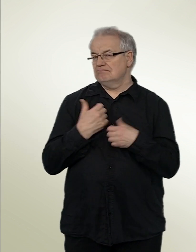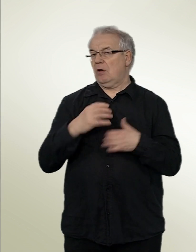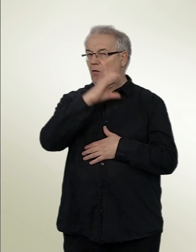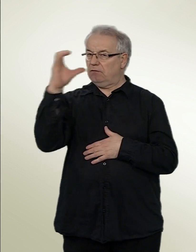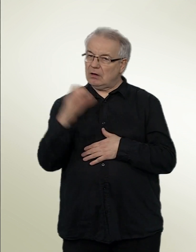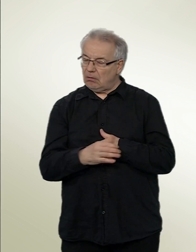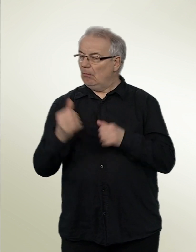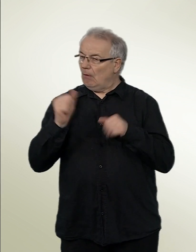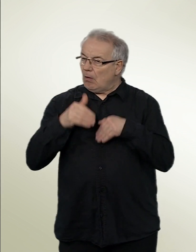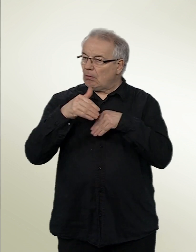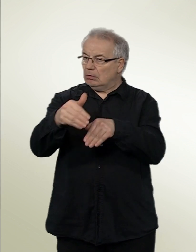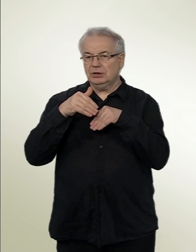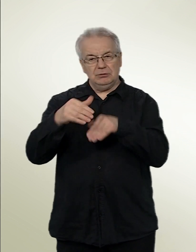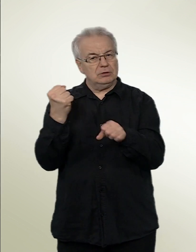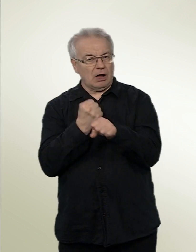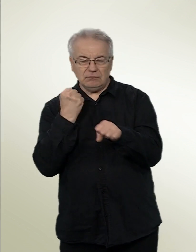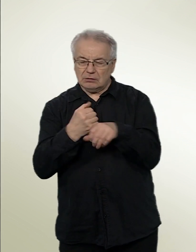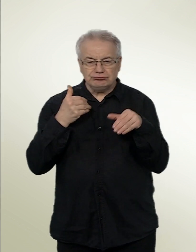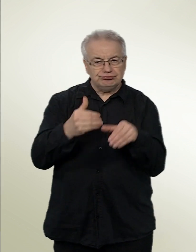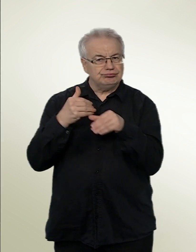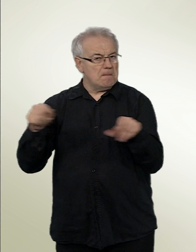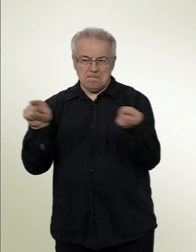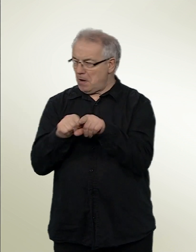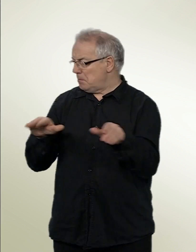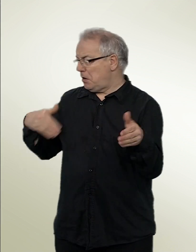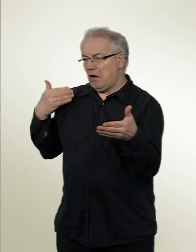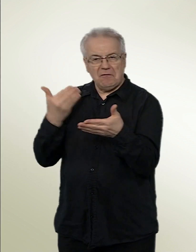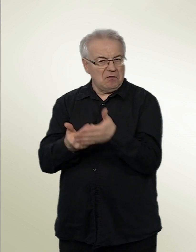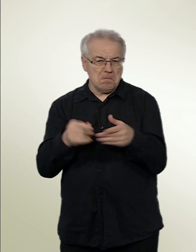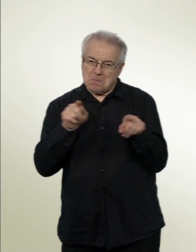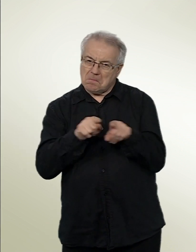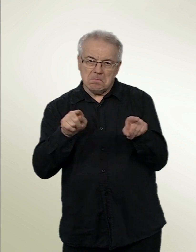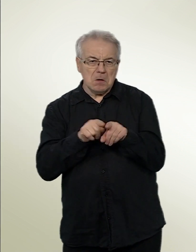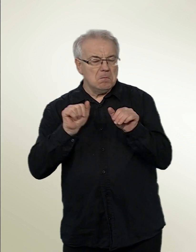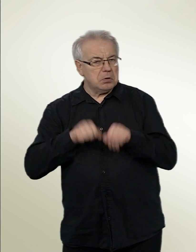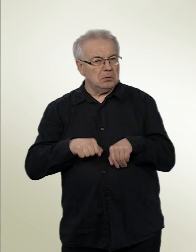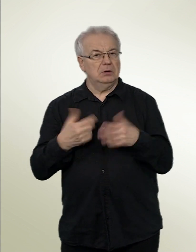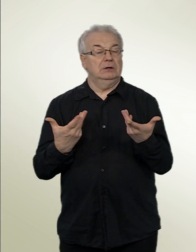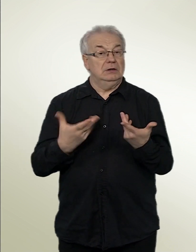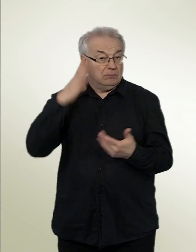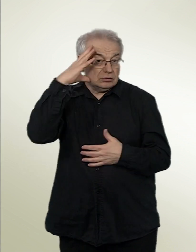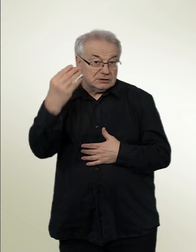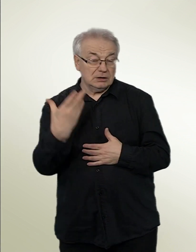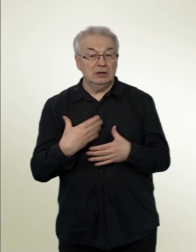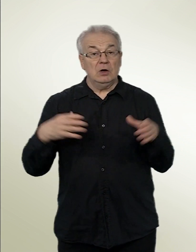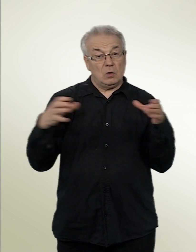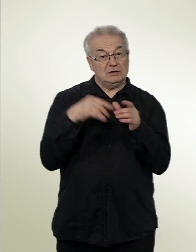Confédération pourra continuer à accomplir ses tâches dans la même mesure que jusqu'ici. Pour ces raisons, le Conseil fédéral et